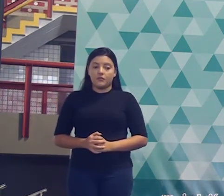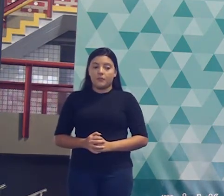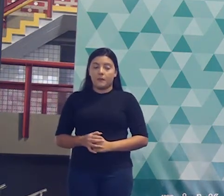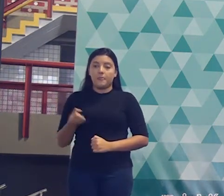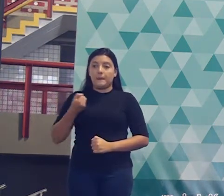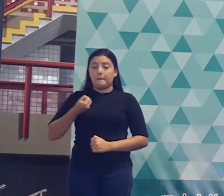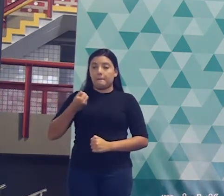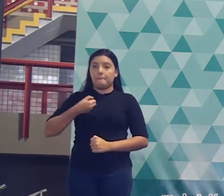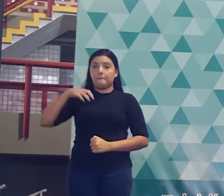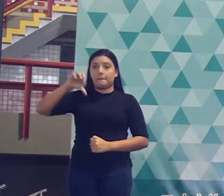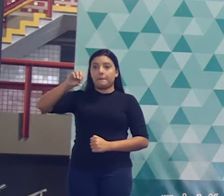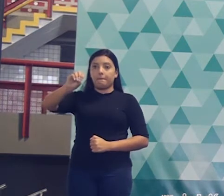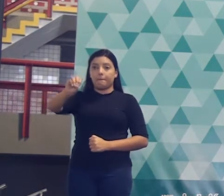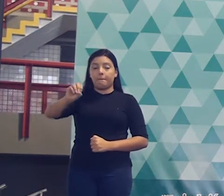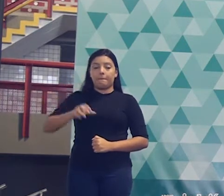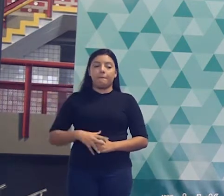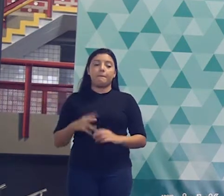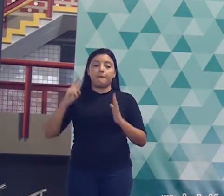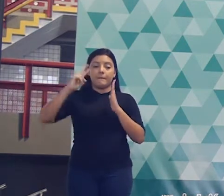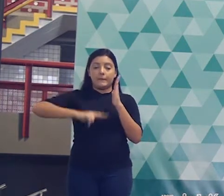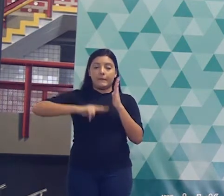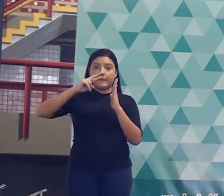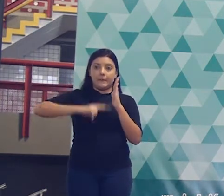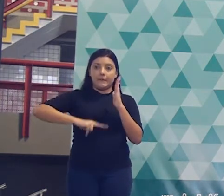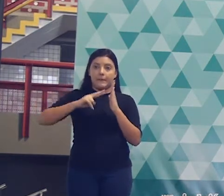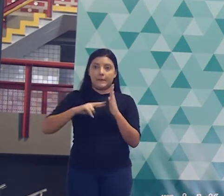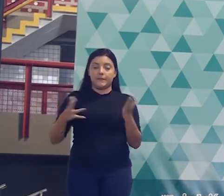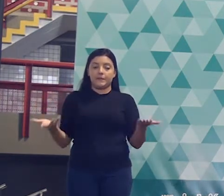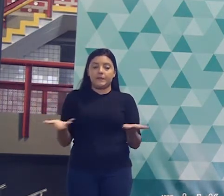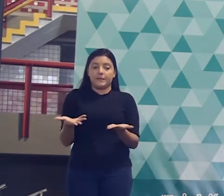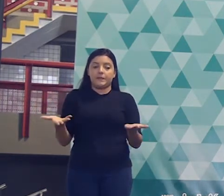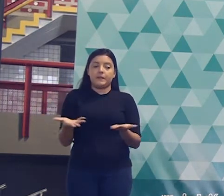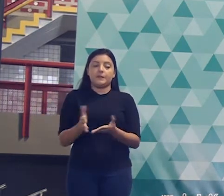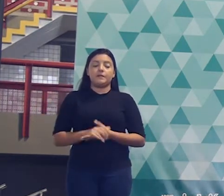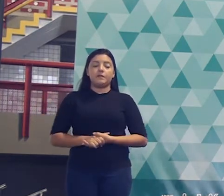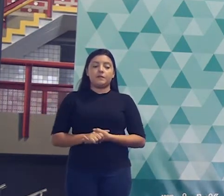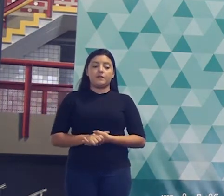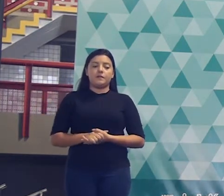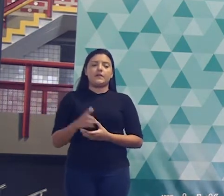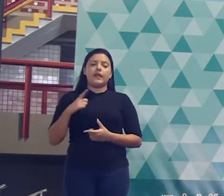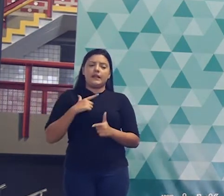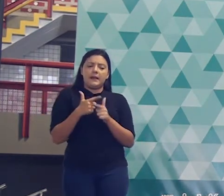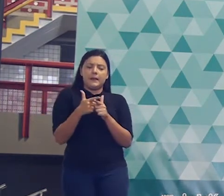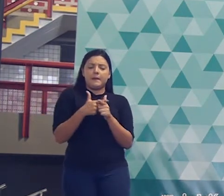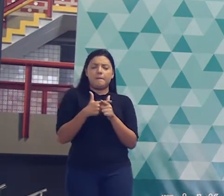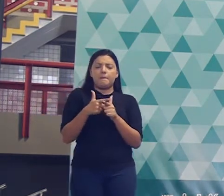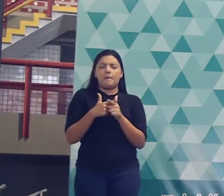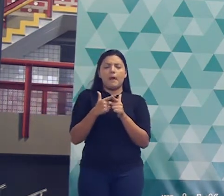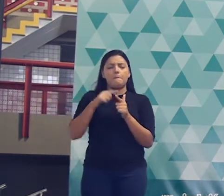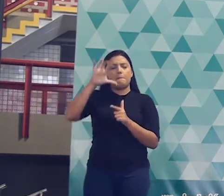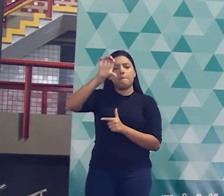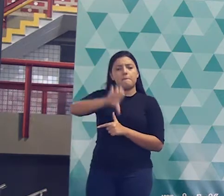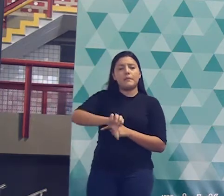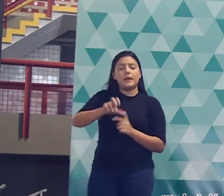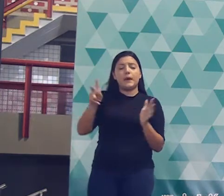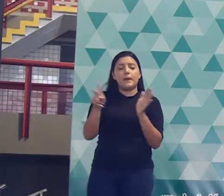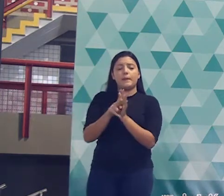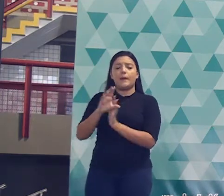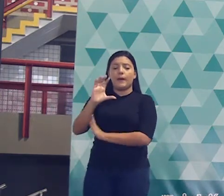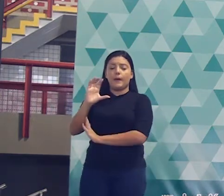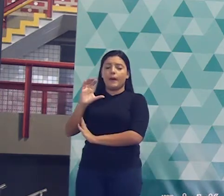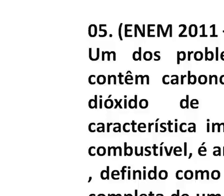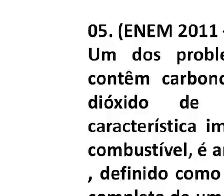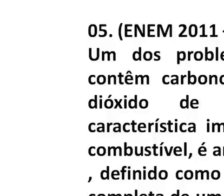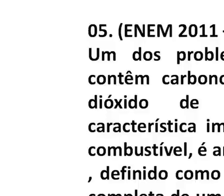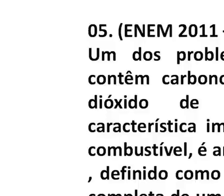Página 90. Deixa eu ler essa questão aqui com vocês, ó. Um dos problemas da combustão dos